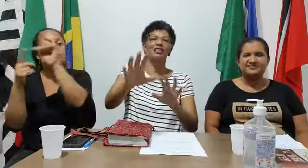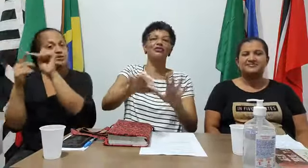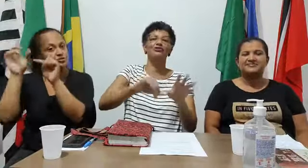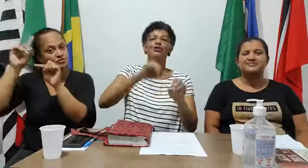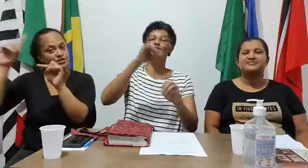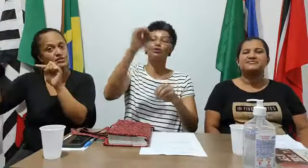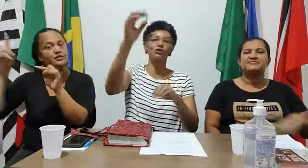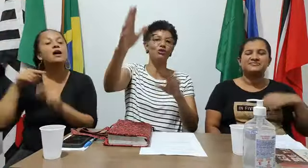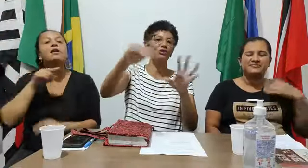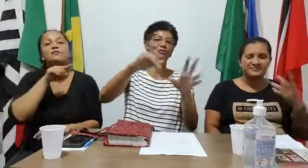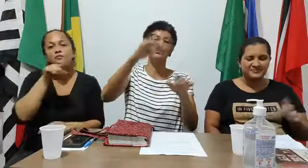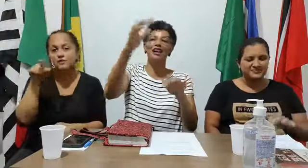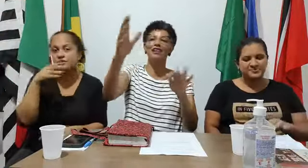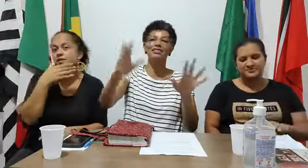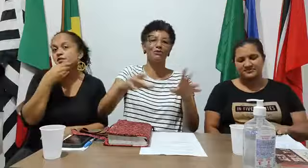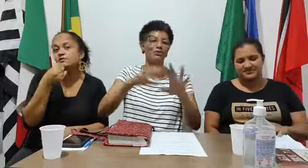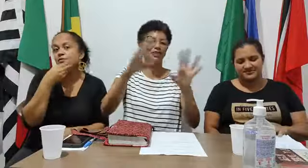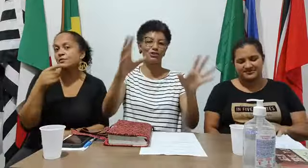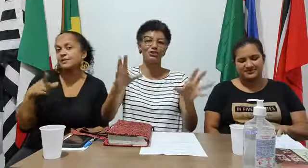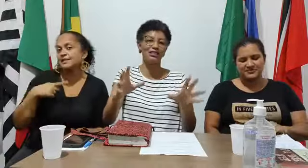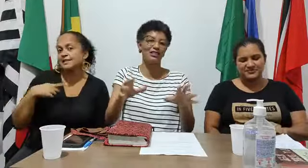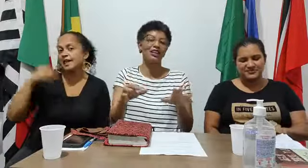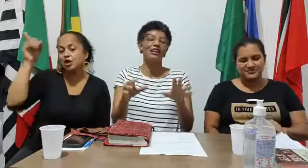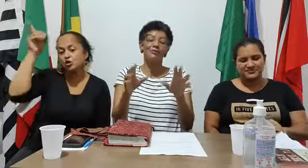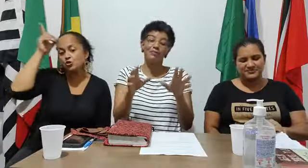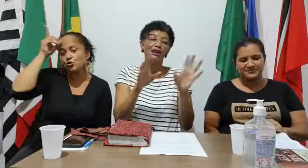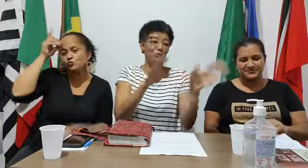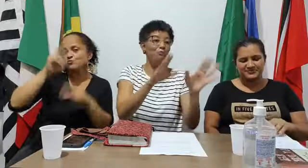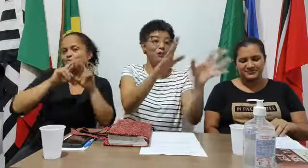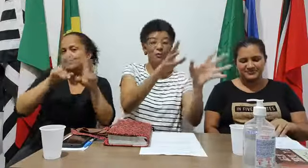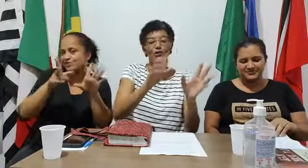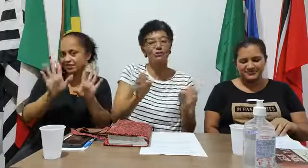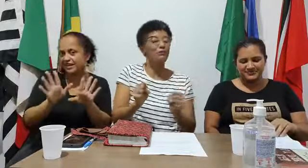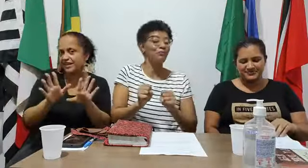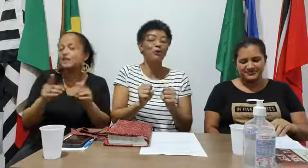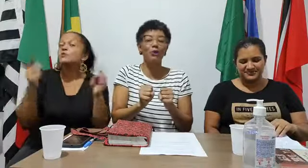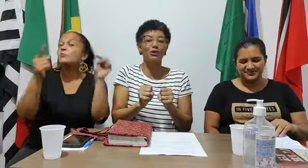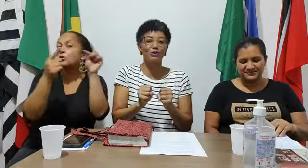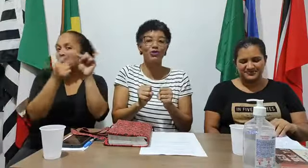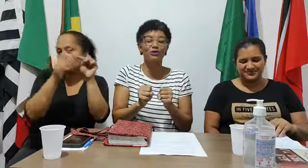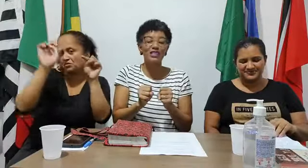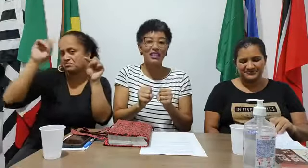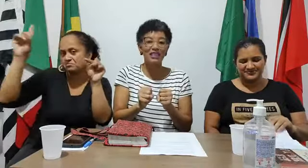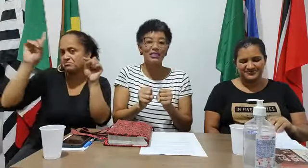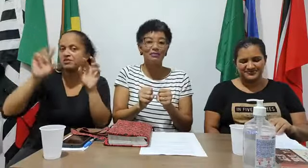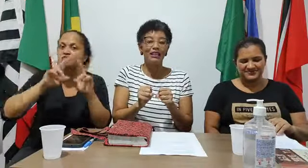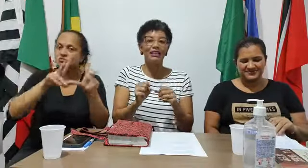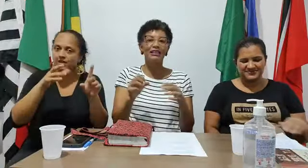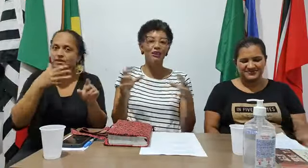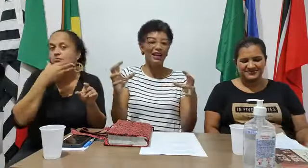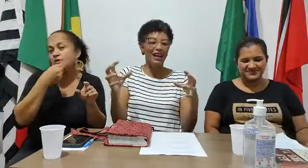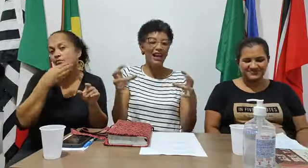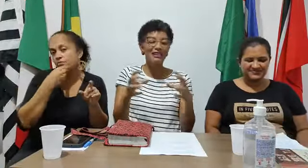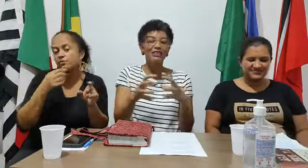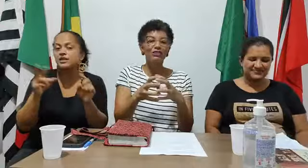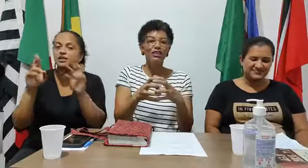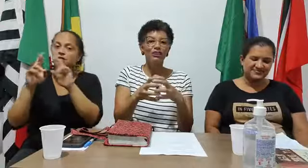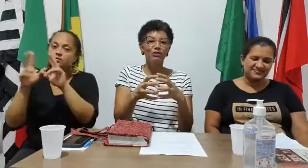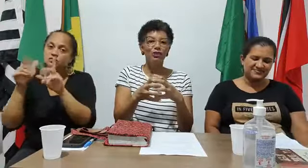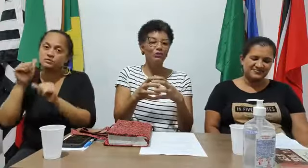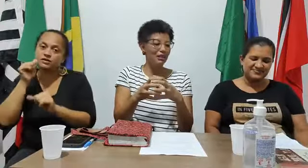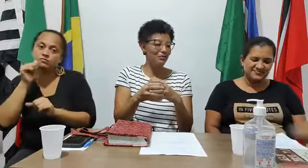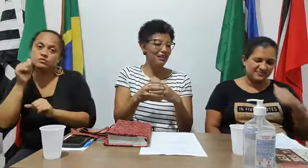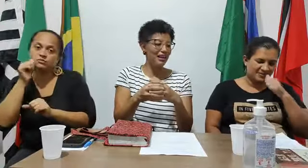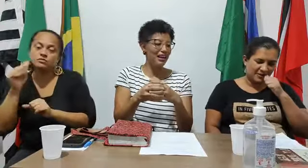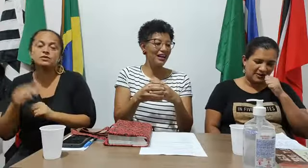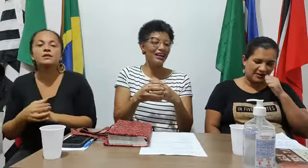são dotados de outros dons, habilidades e qualificações para o propósito para o qual Deus criou vocês. Então, essa união